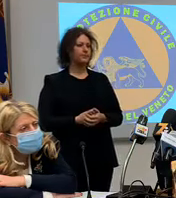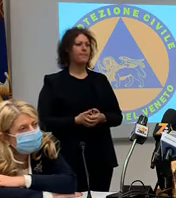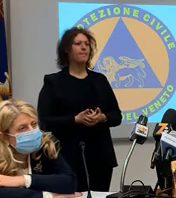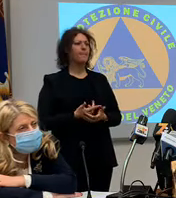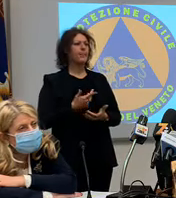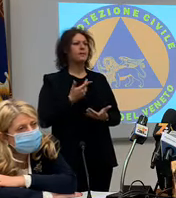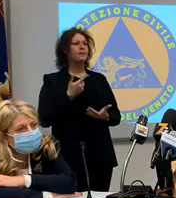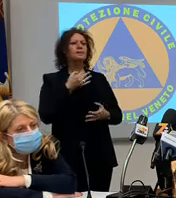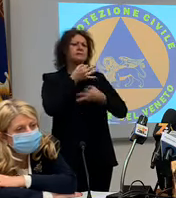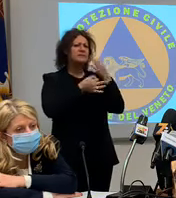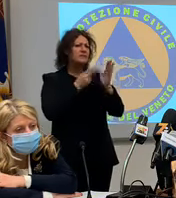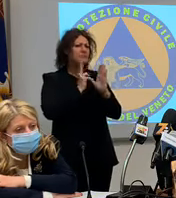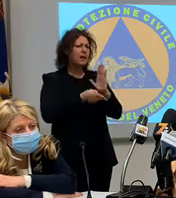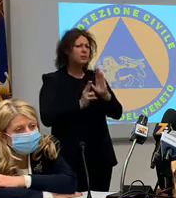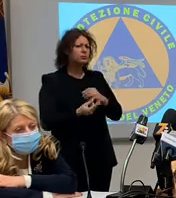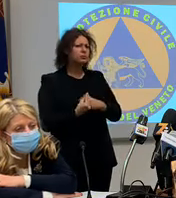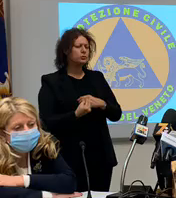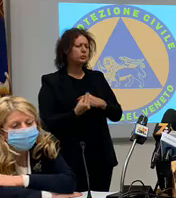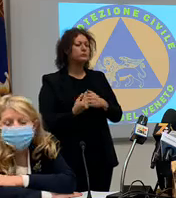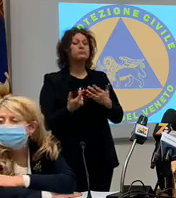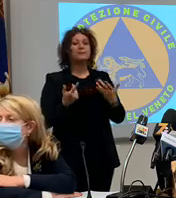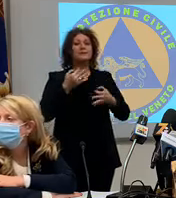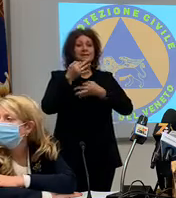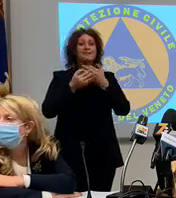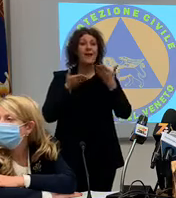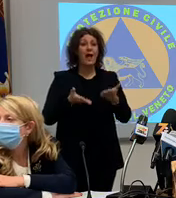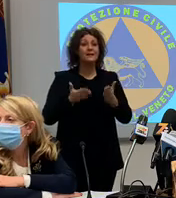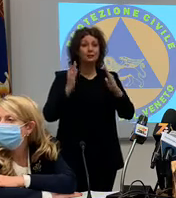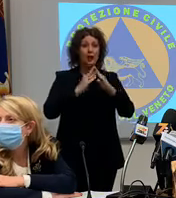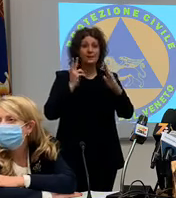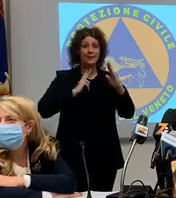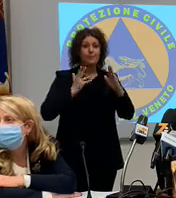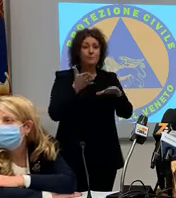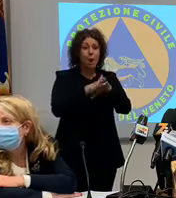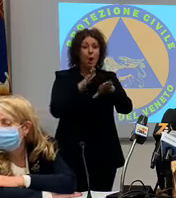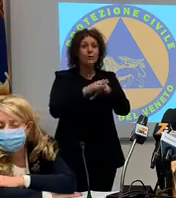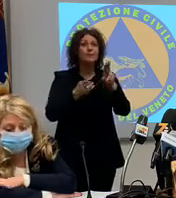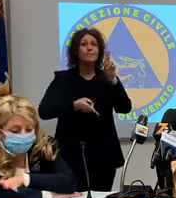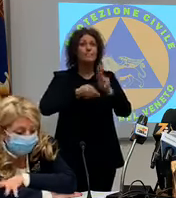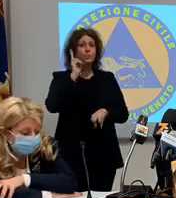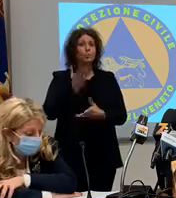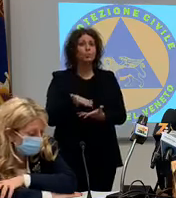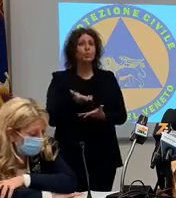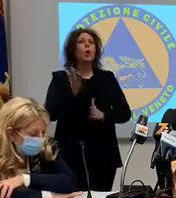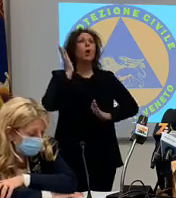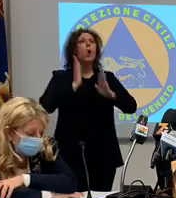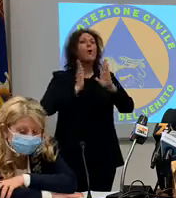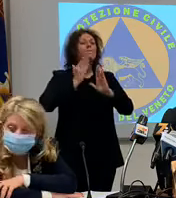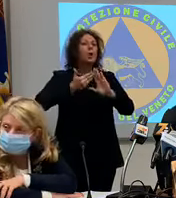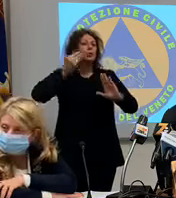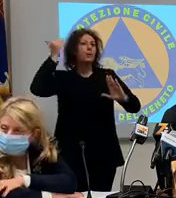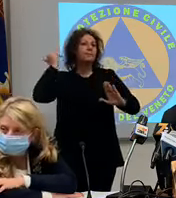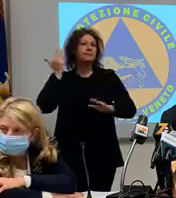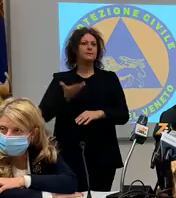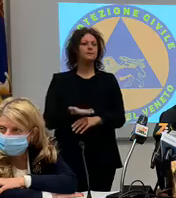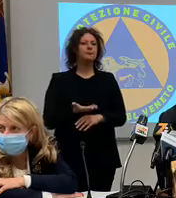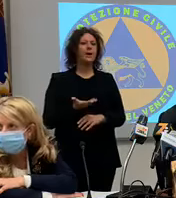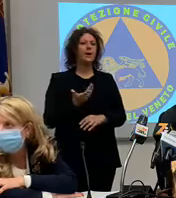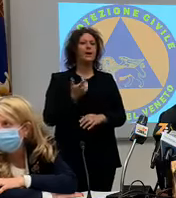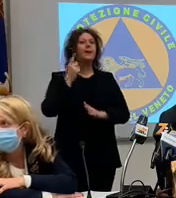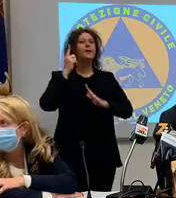senso che abbiamo più mortalità nelle case di riposo di quella che avevamo cioè e Voi capite che a marzo noi